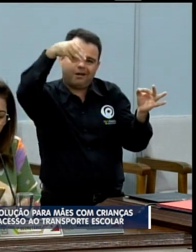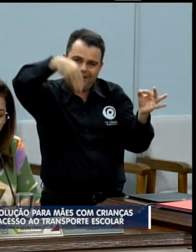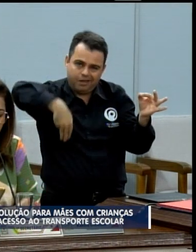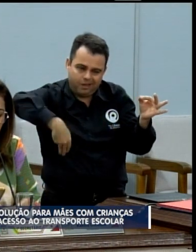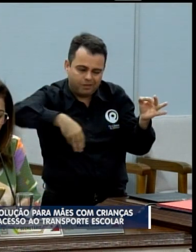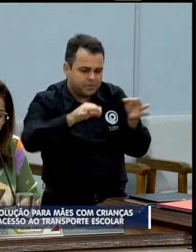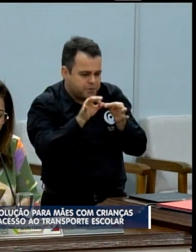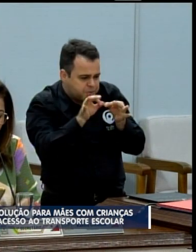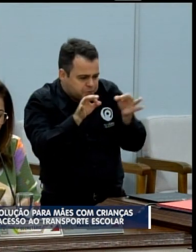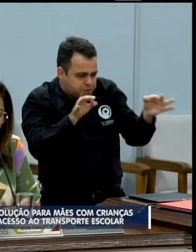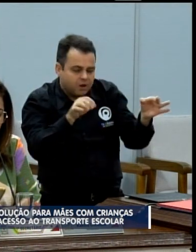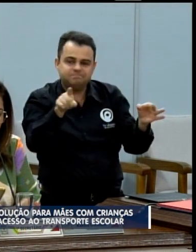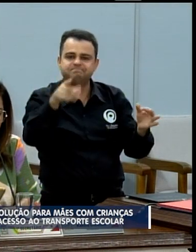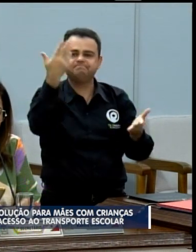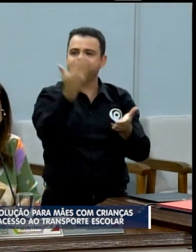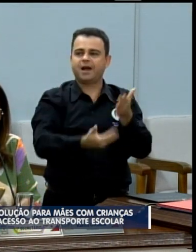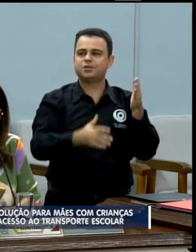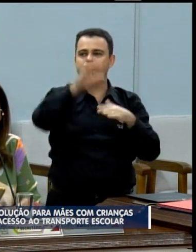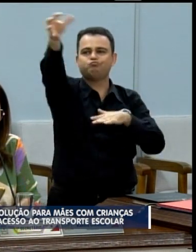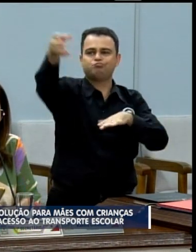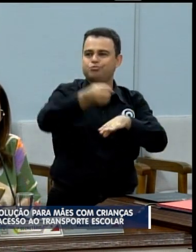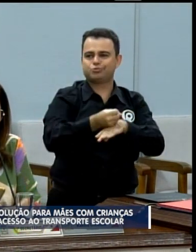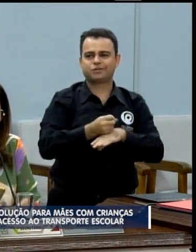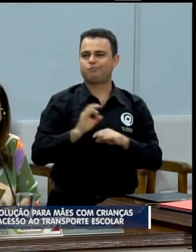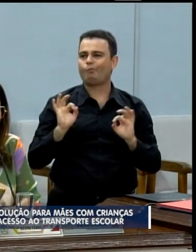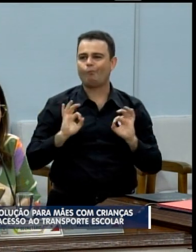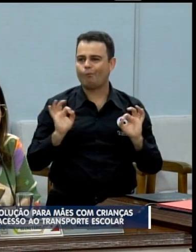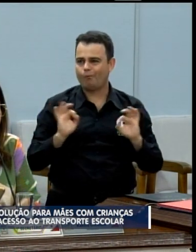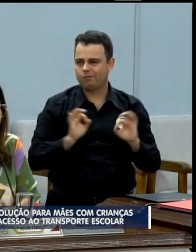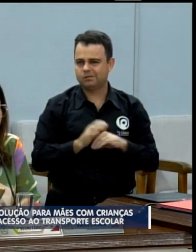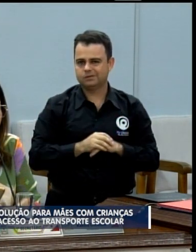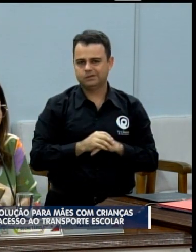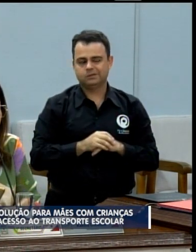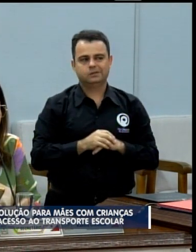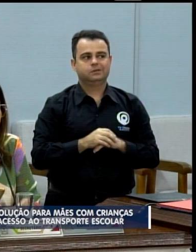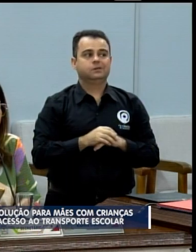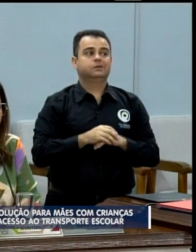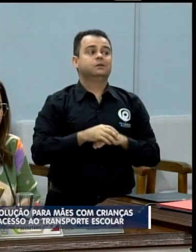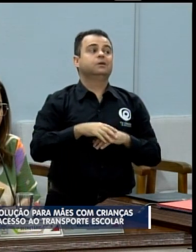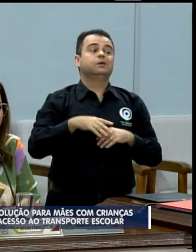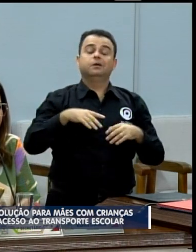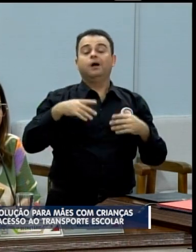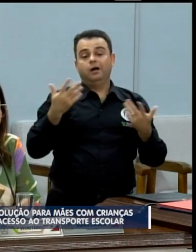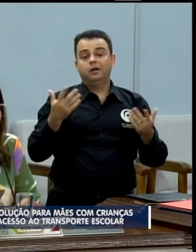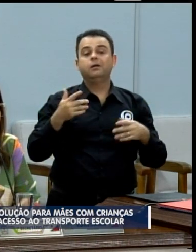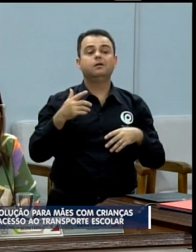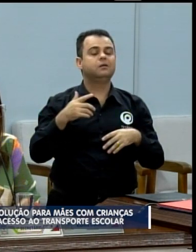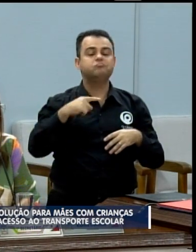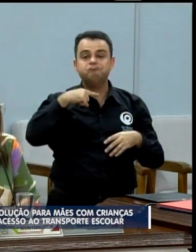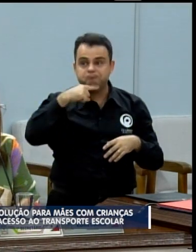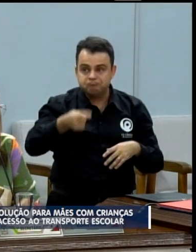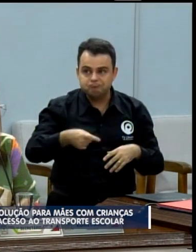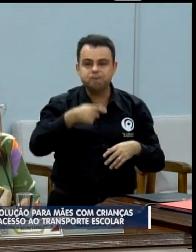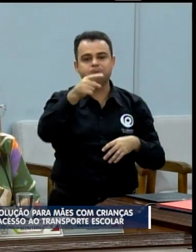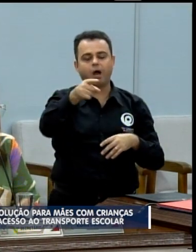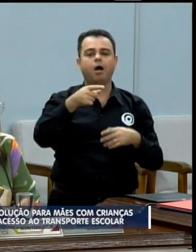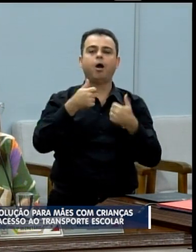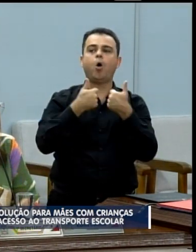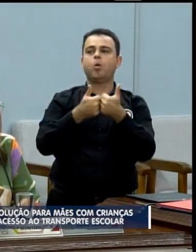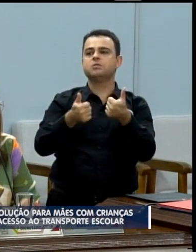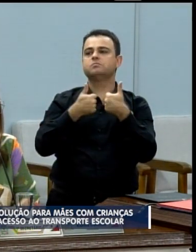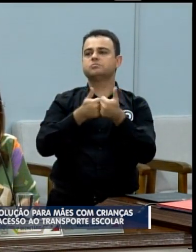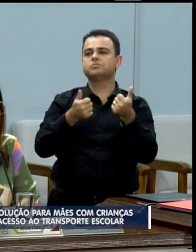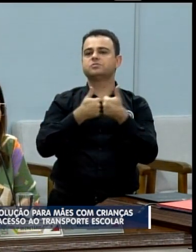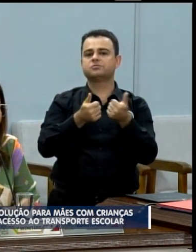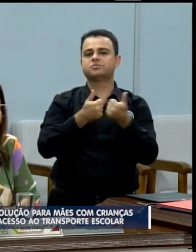a segunda opção, que, no caso, é o transporte público. É sobre esse assunto que a gente tem que